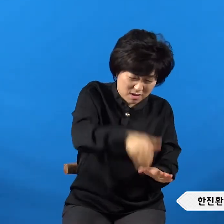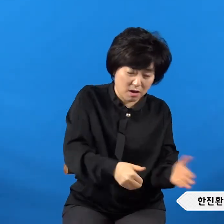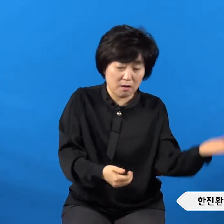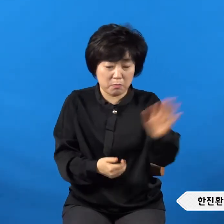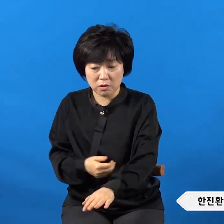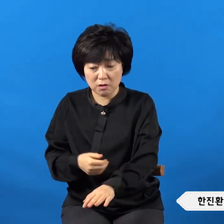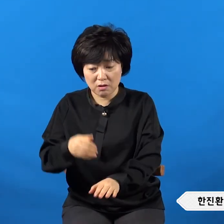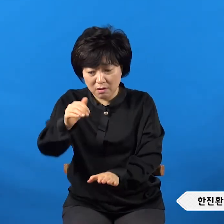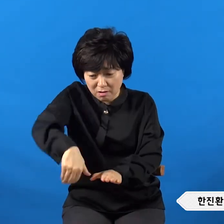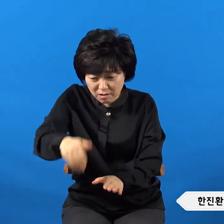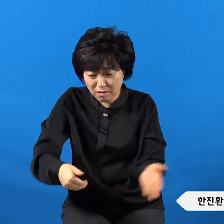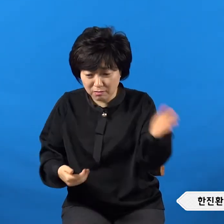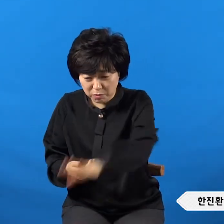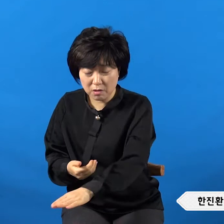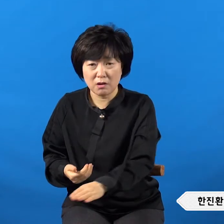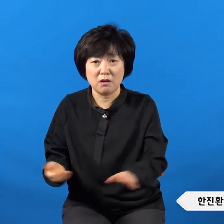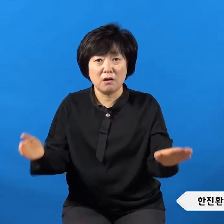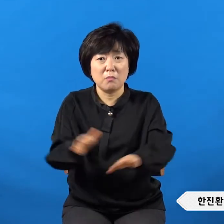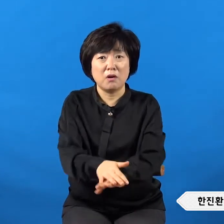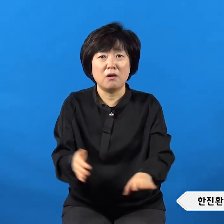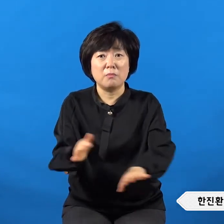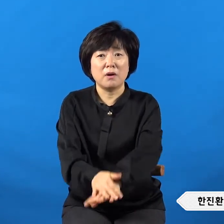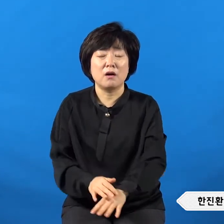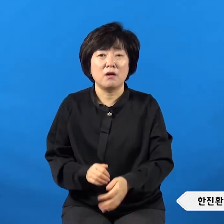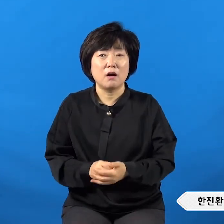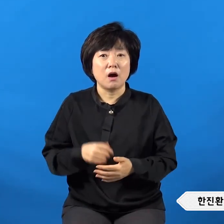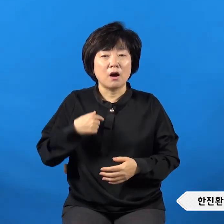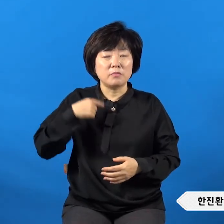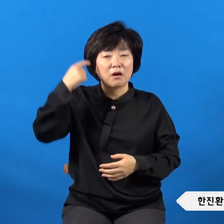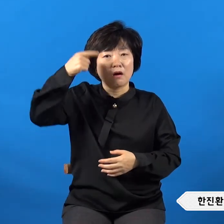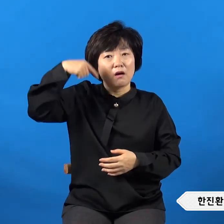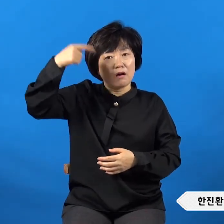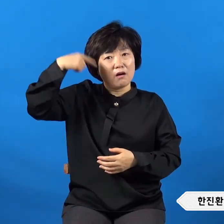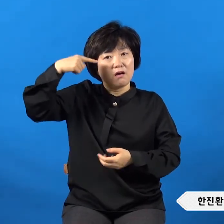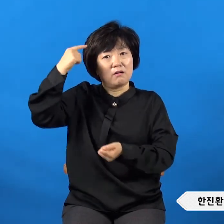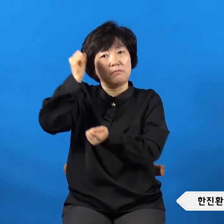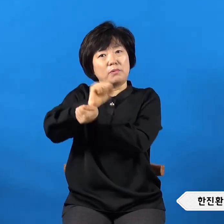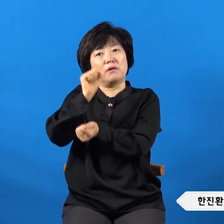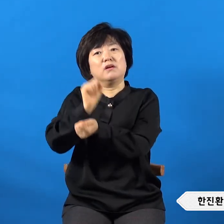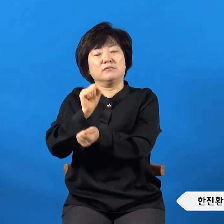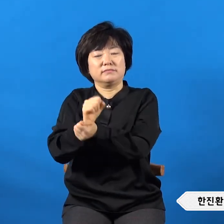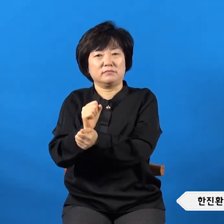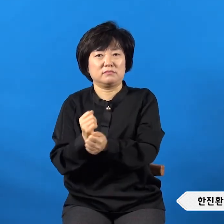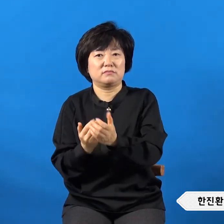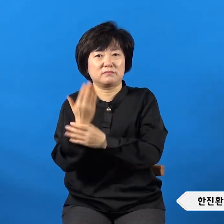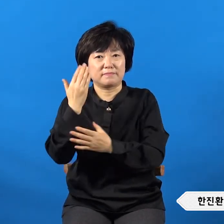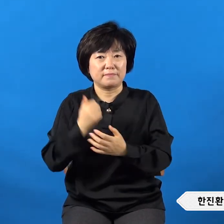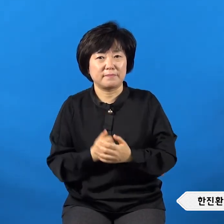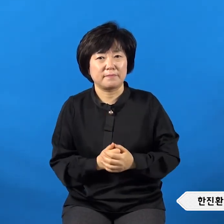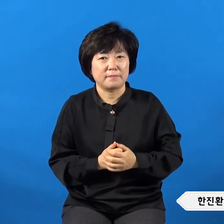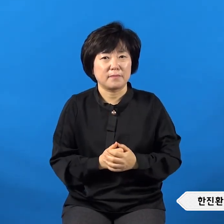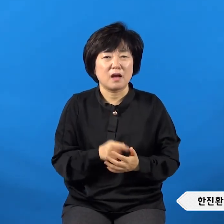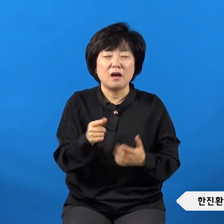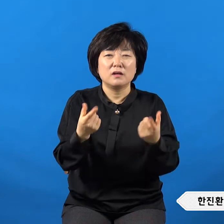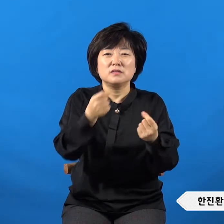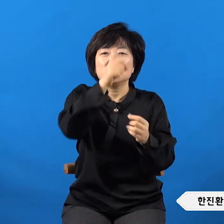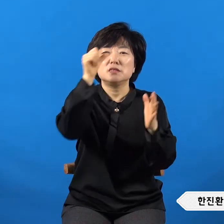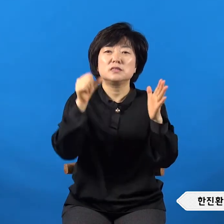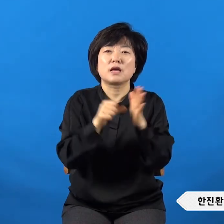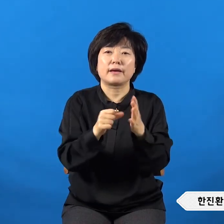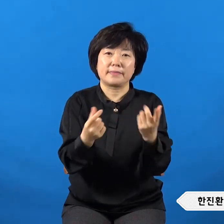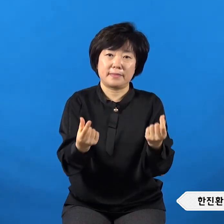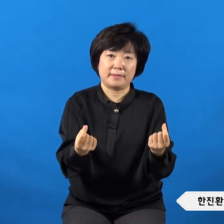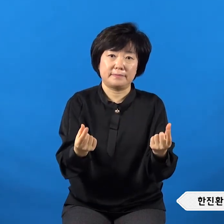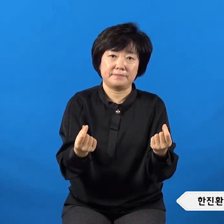합니다. 실성해버린다고 합니다. 꼭 시베리아 형무소가 아니라도 우리 인생이 그렇게